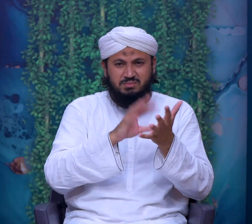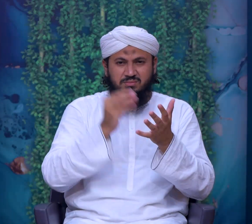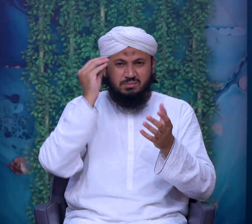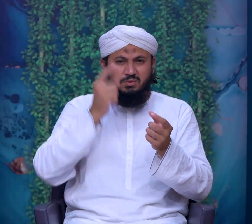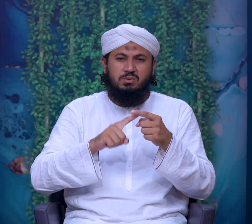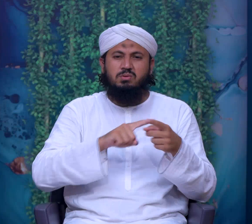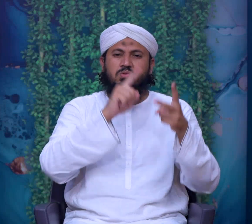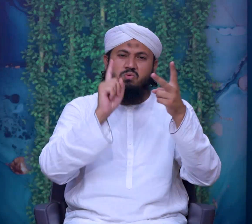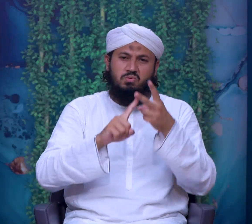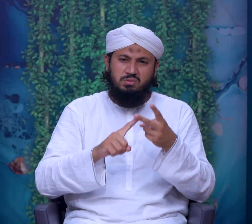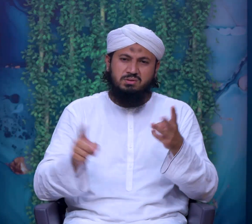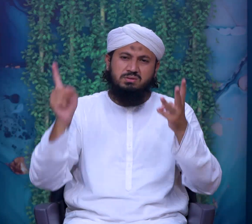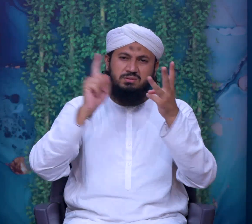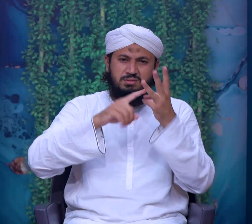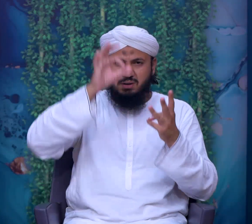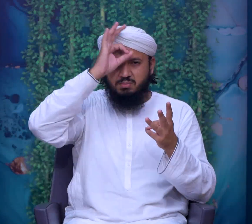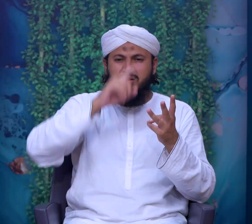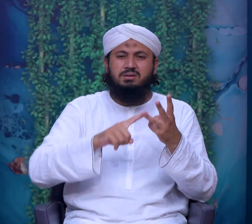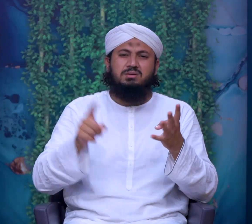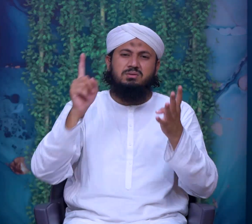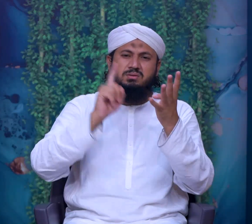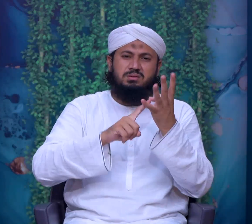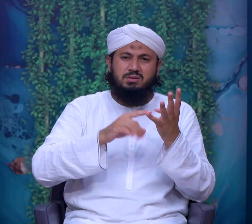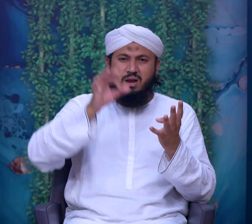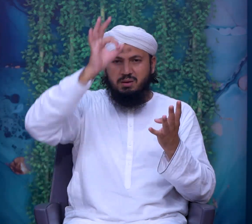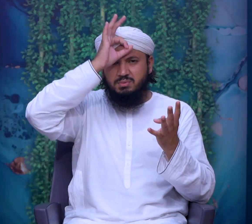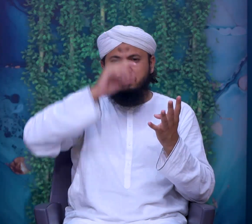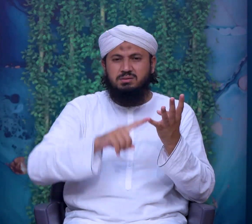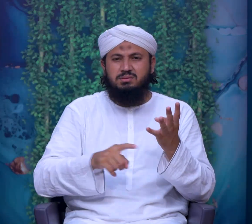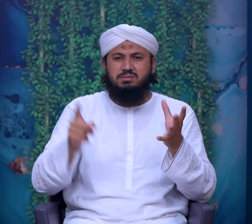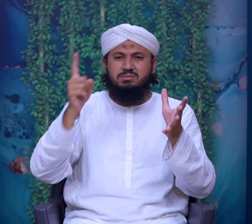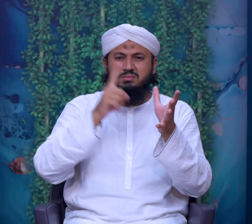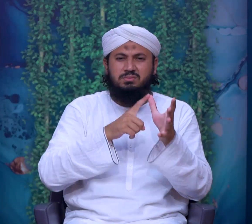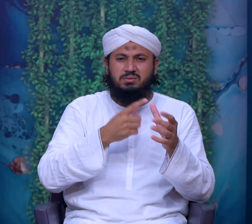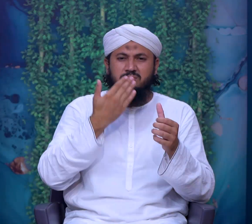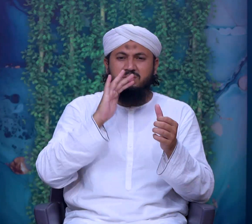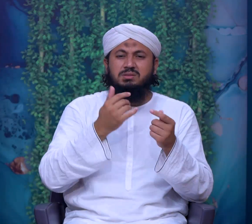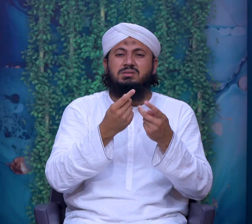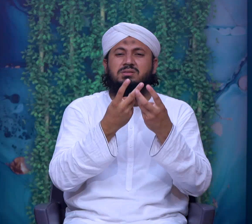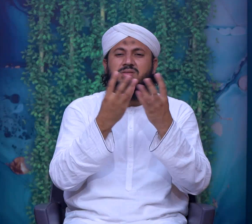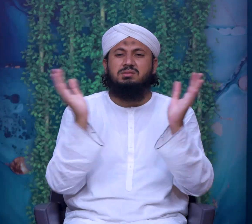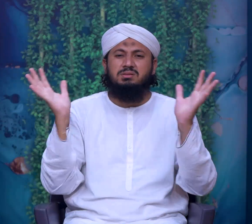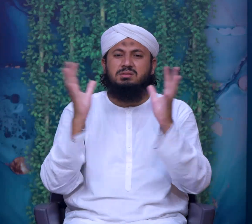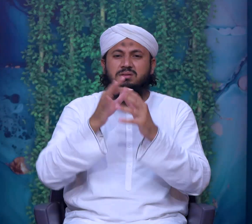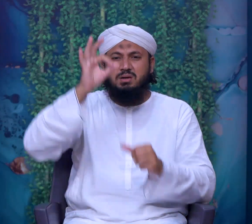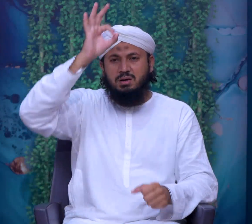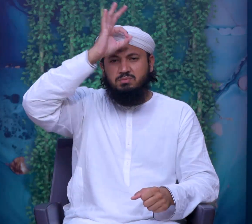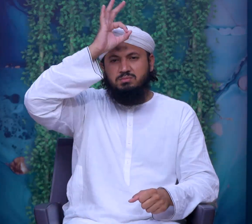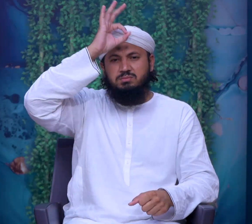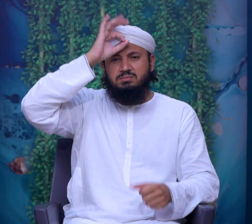جریر طبری، امام ابو محمد حسین بغوی، امام فخر الدین رازی، امام ناصر الدین عبداللہ بن عمر بیداوی، علامہ ابو